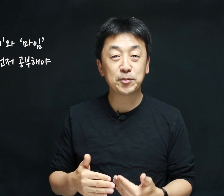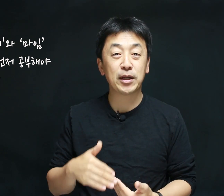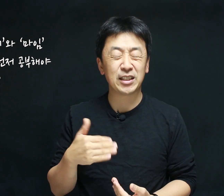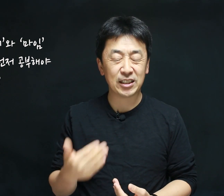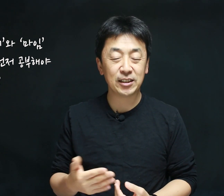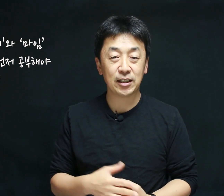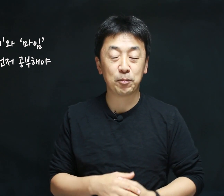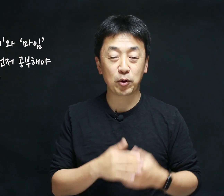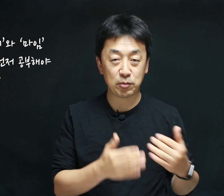다음에 있는